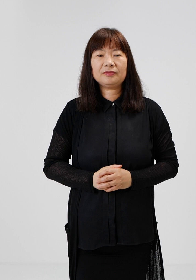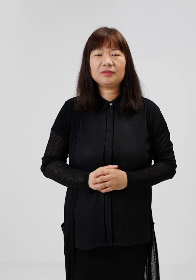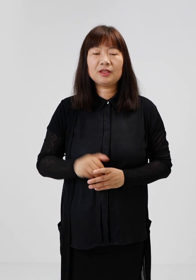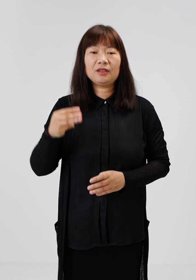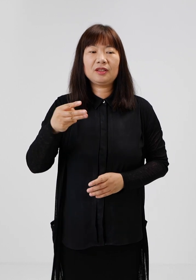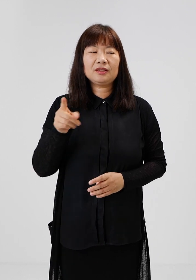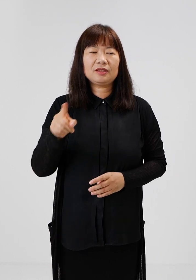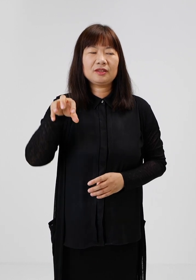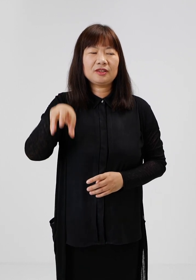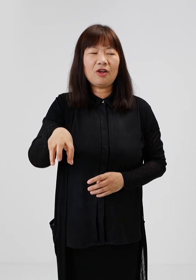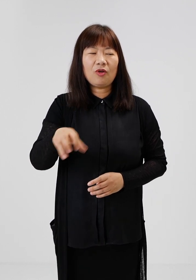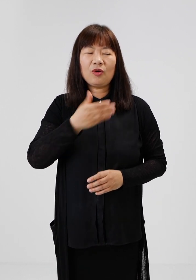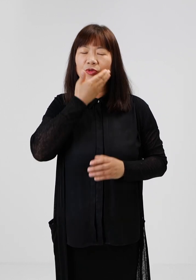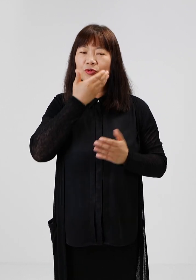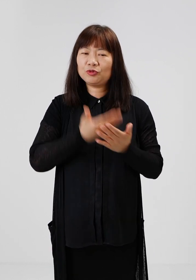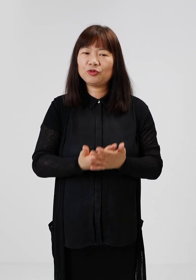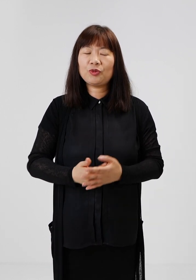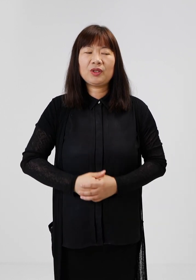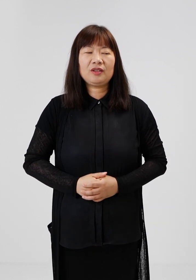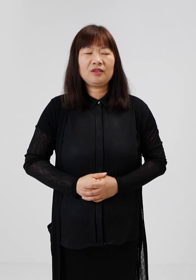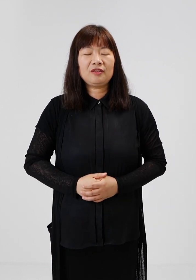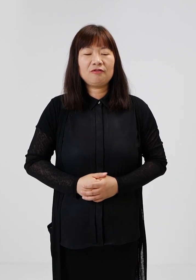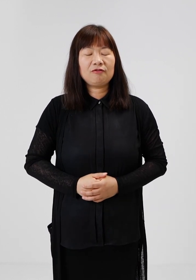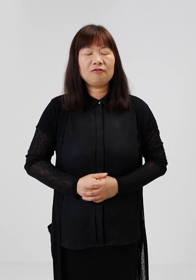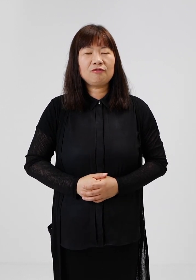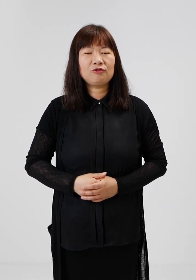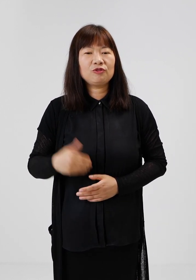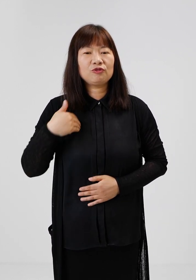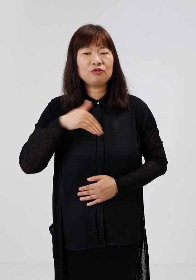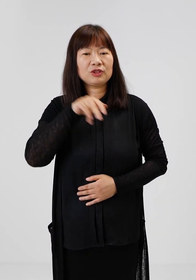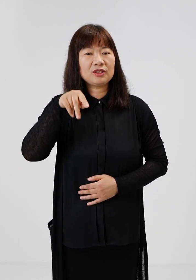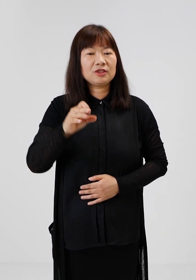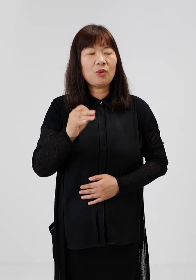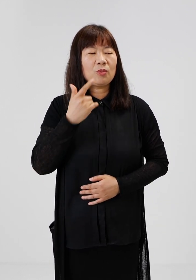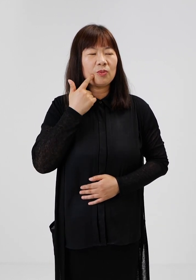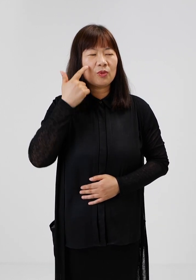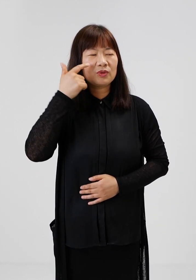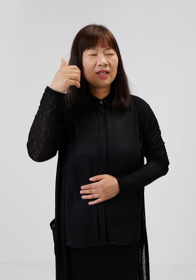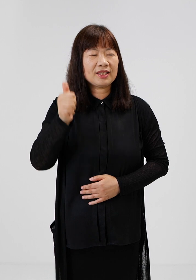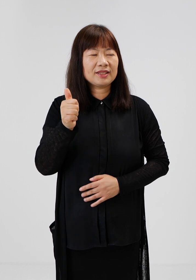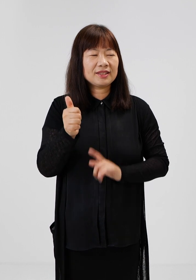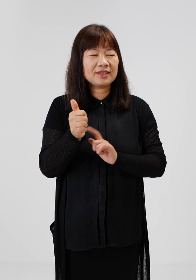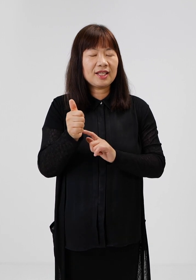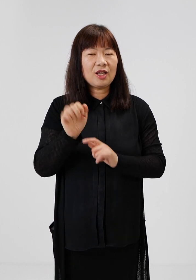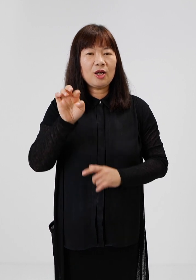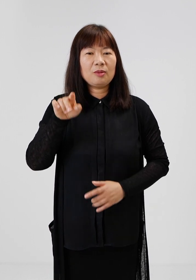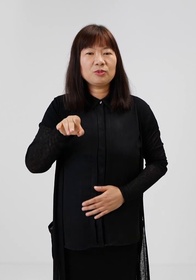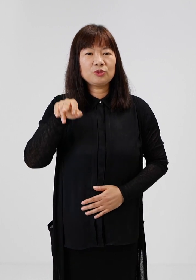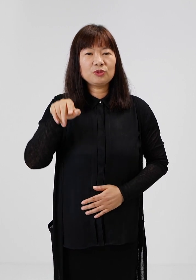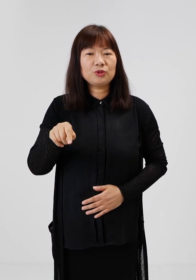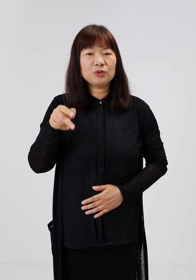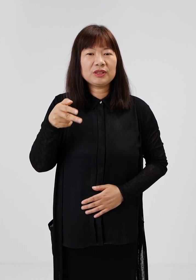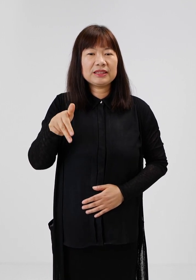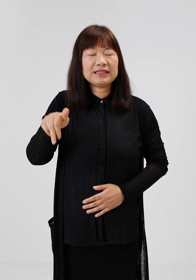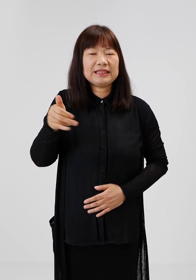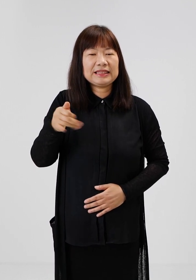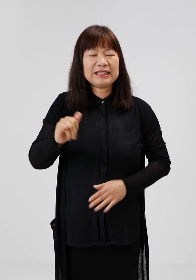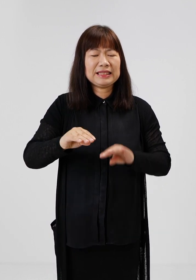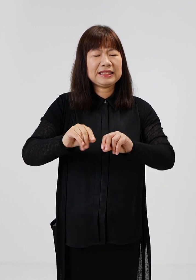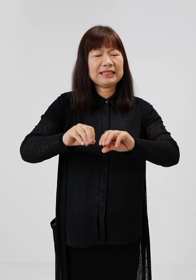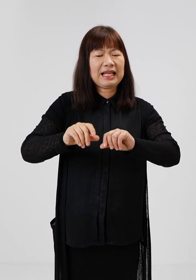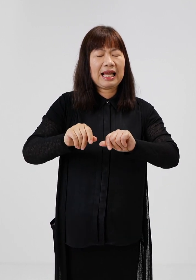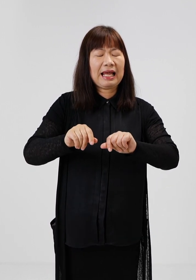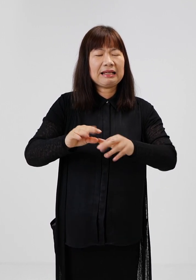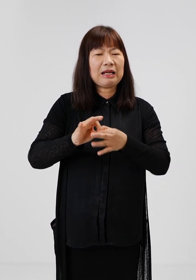터가 중요해요. 그러면 우리 송 목사님도 그 풍수지리 뭐 이런 거 믿나